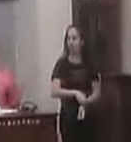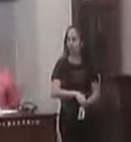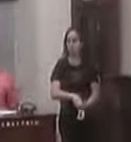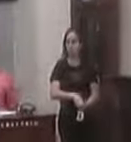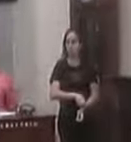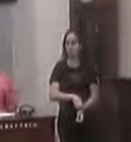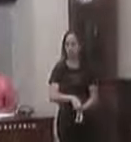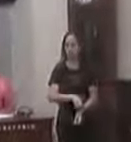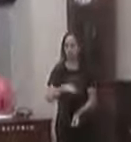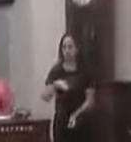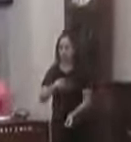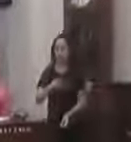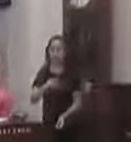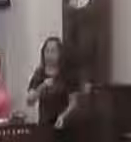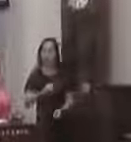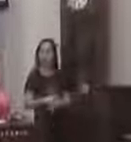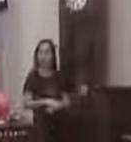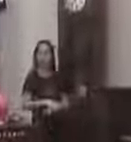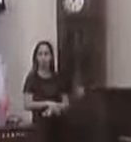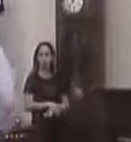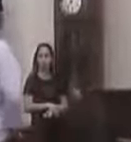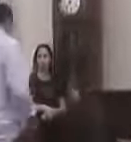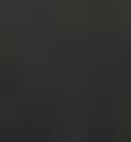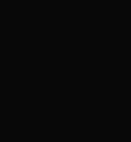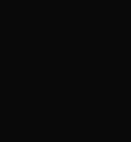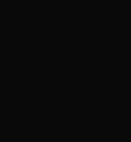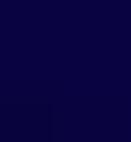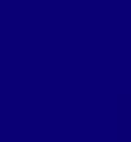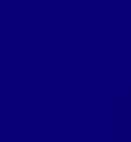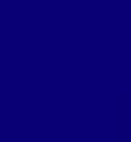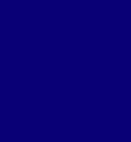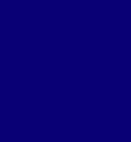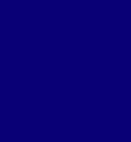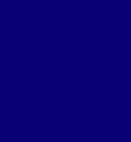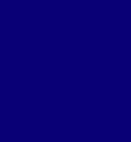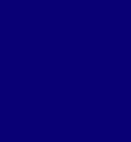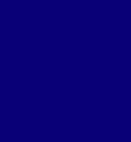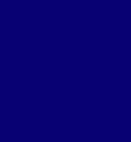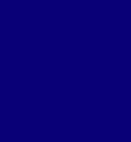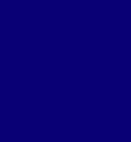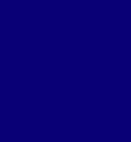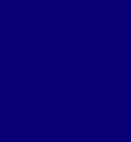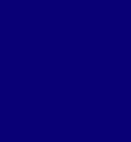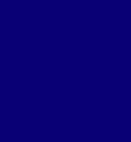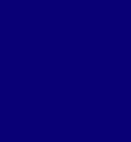Sessão passada O que fala